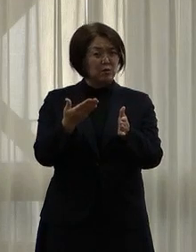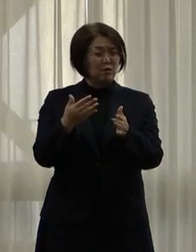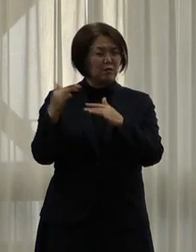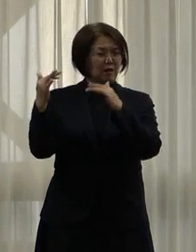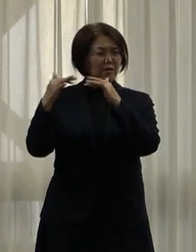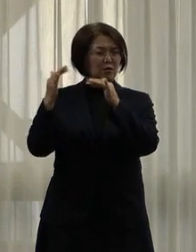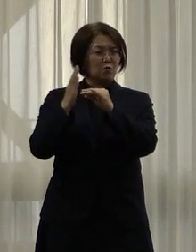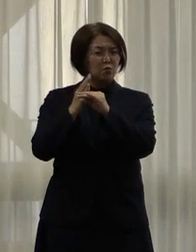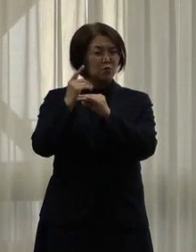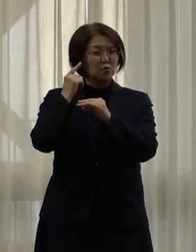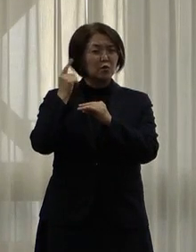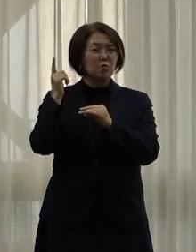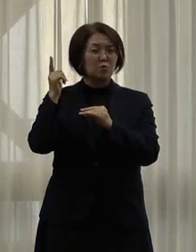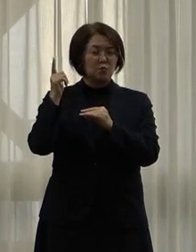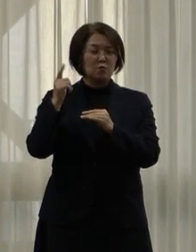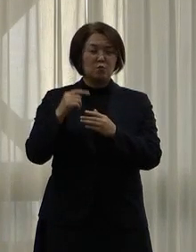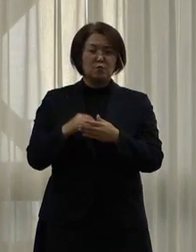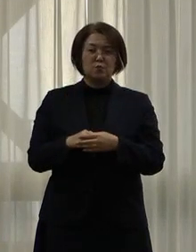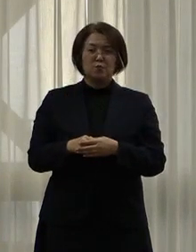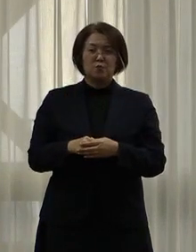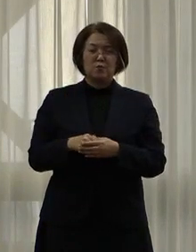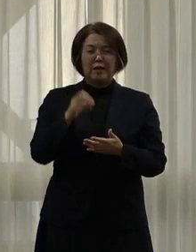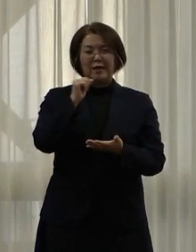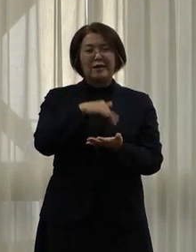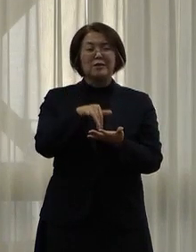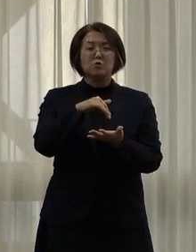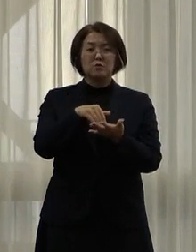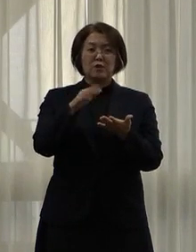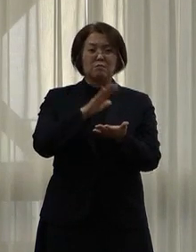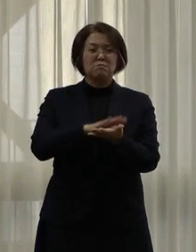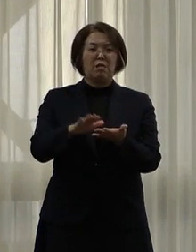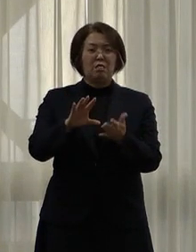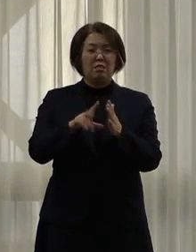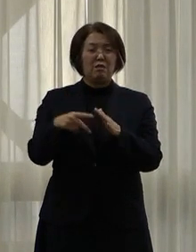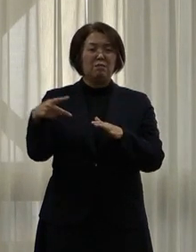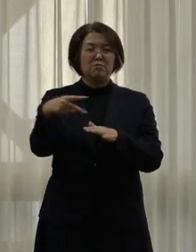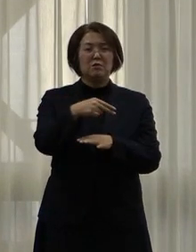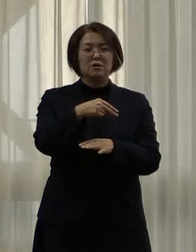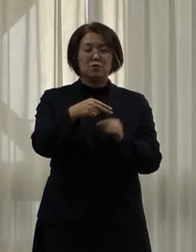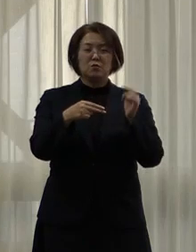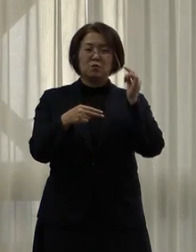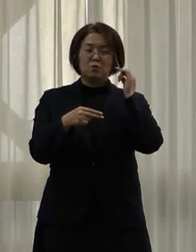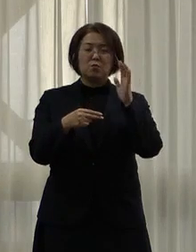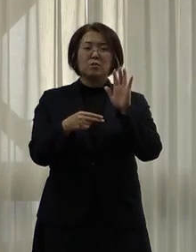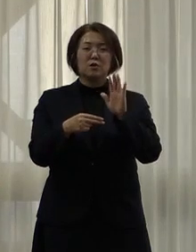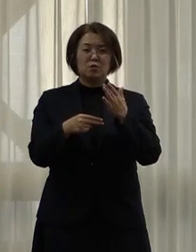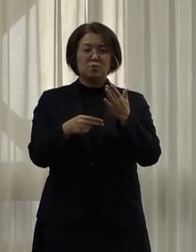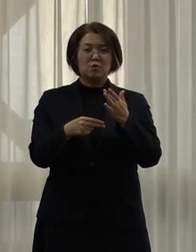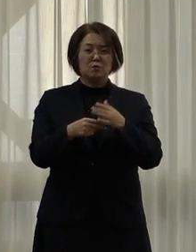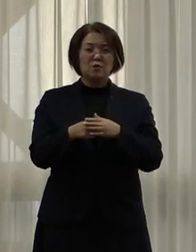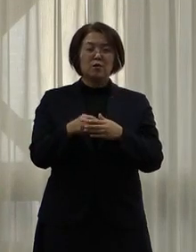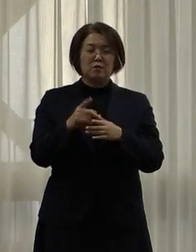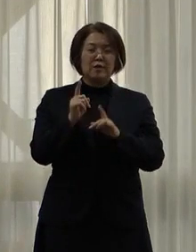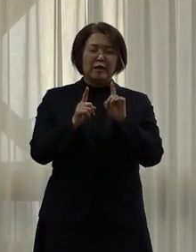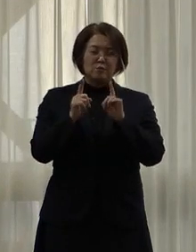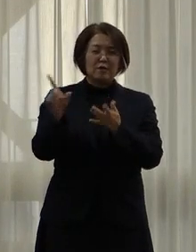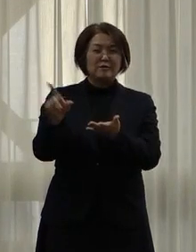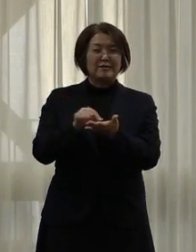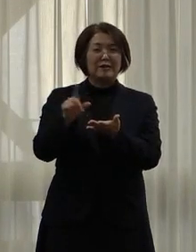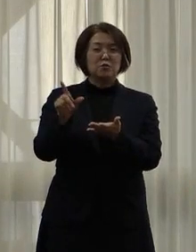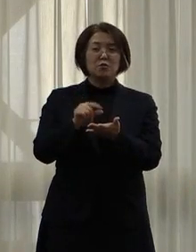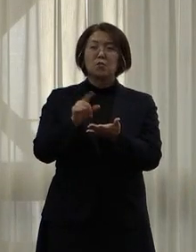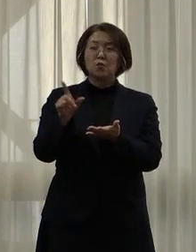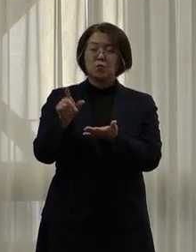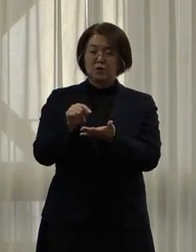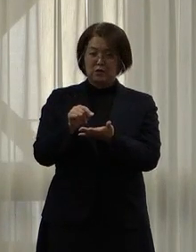論されているんだというふうに思う、というか予算がなくなったところから打ち切られるわけでありますけれども、これを極力活用していただ